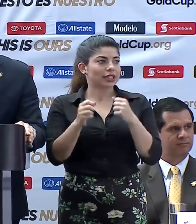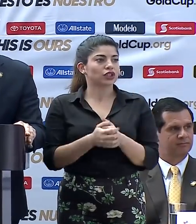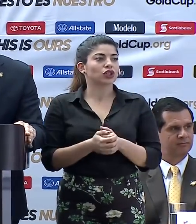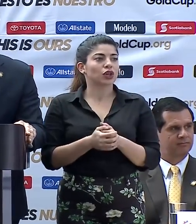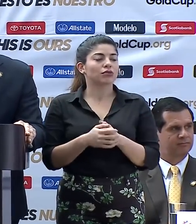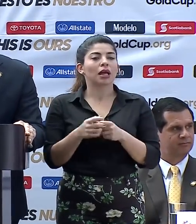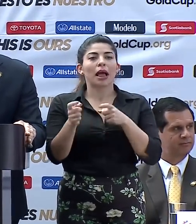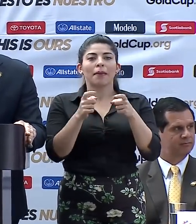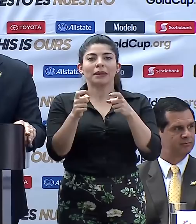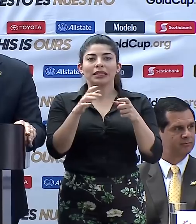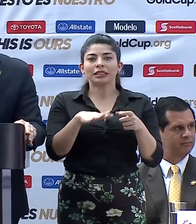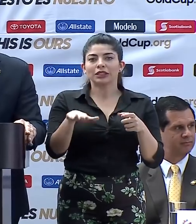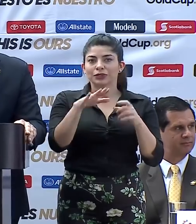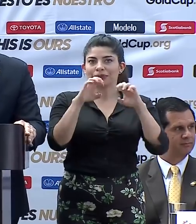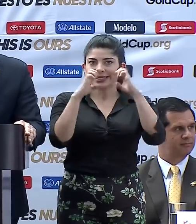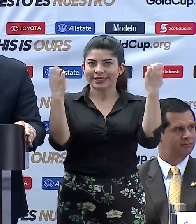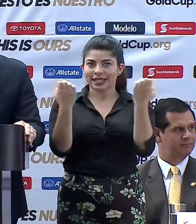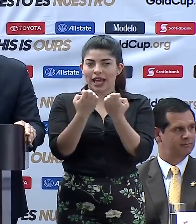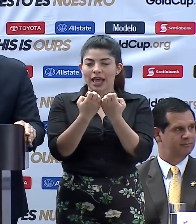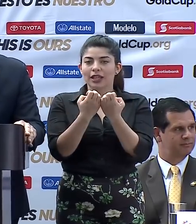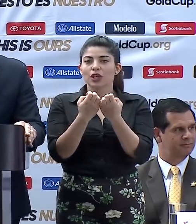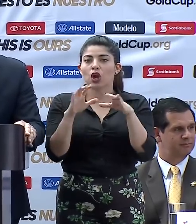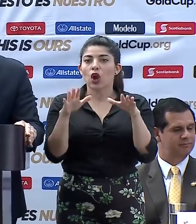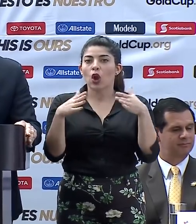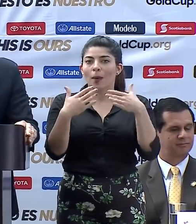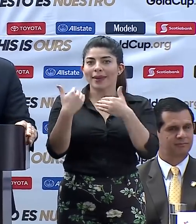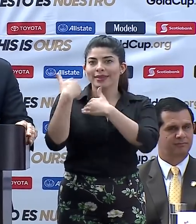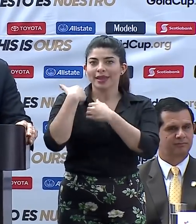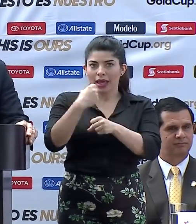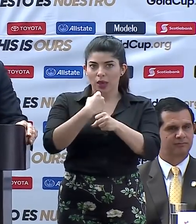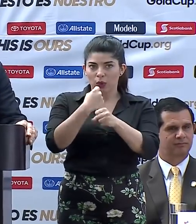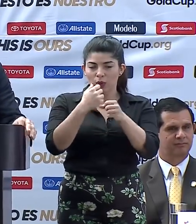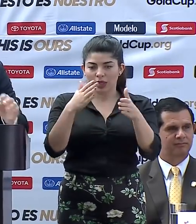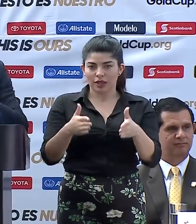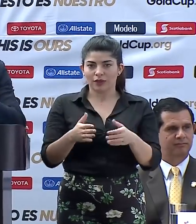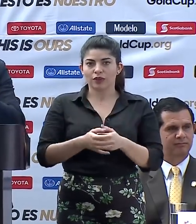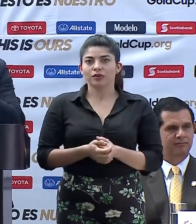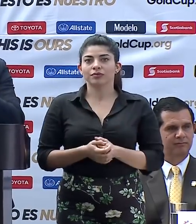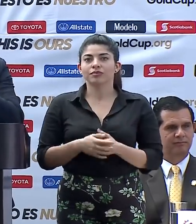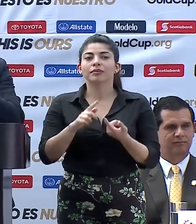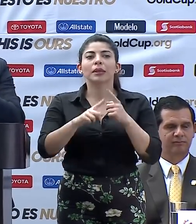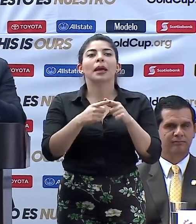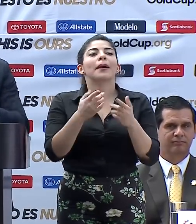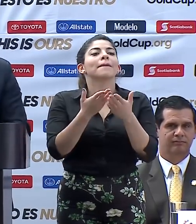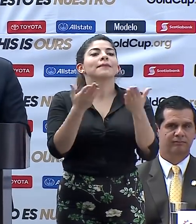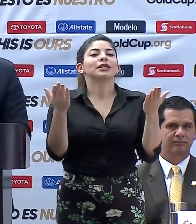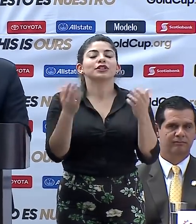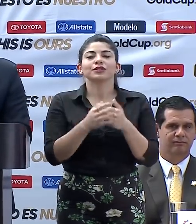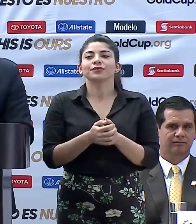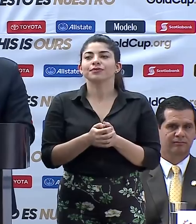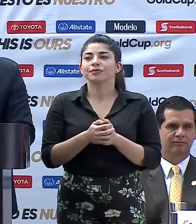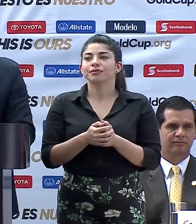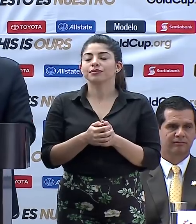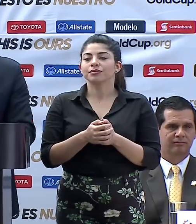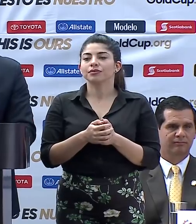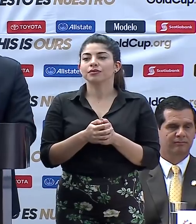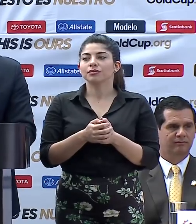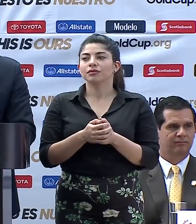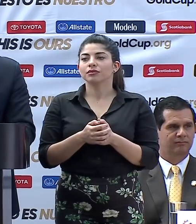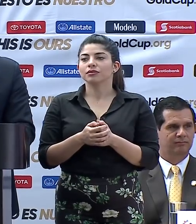de la administración del estadio, del comité ejecutivo, amigas y amigos,